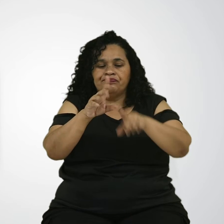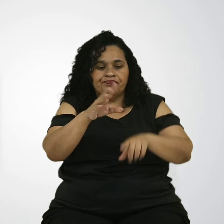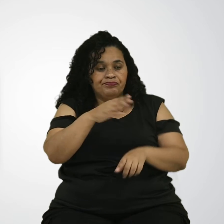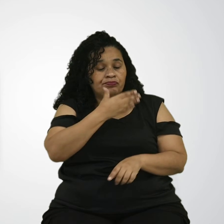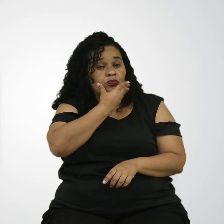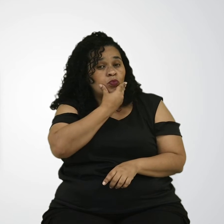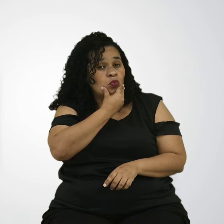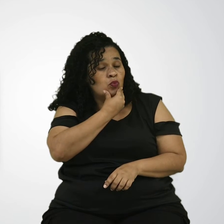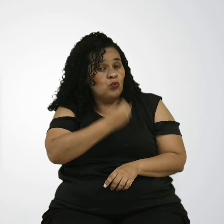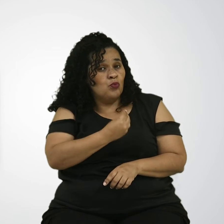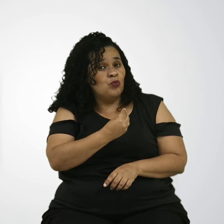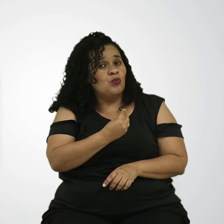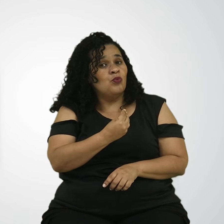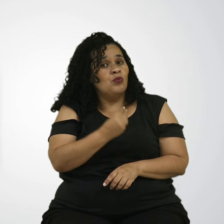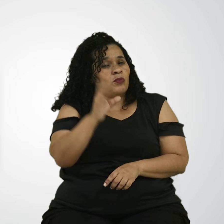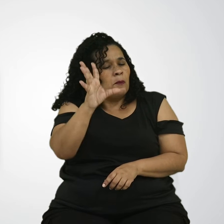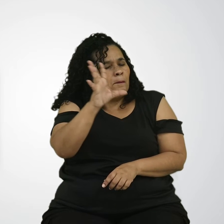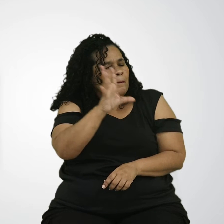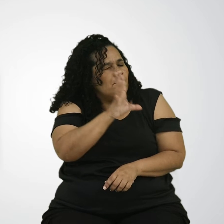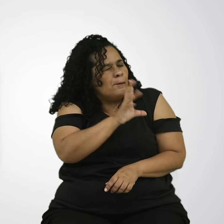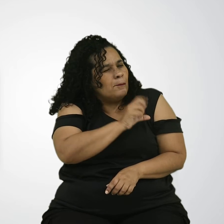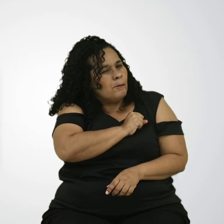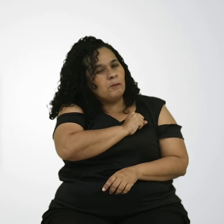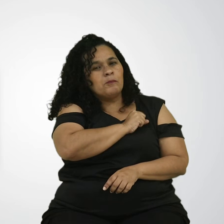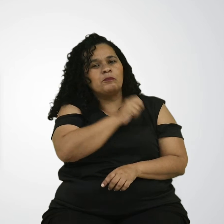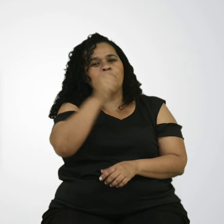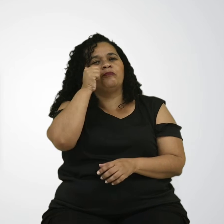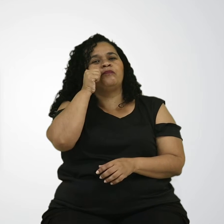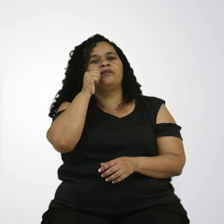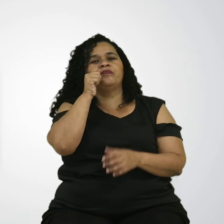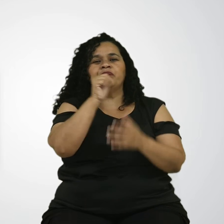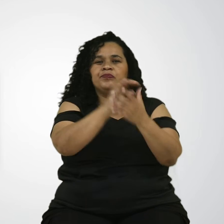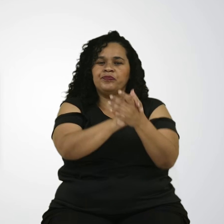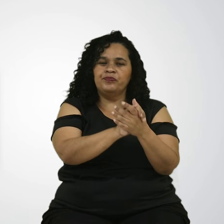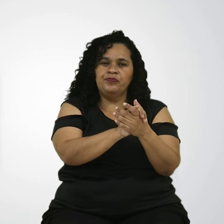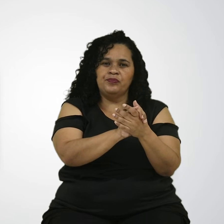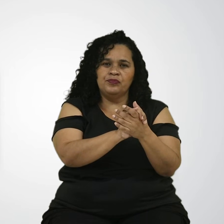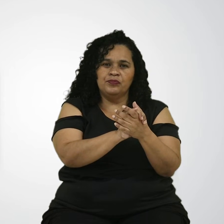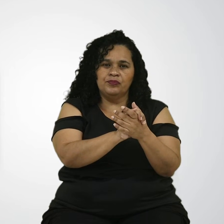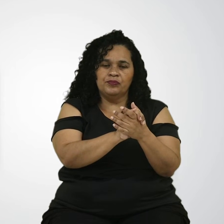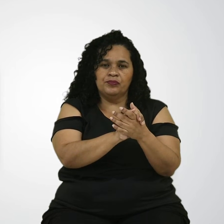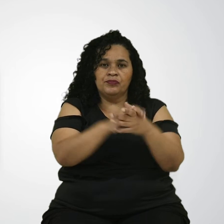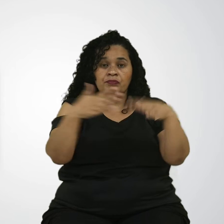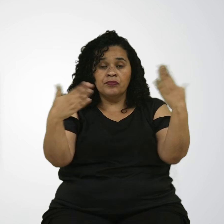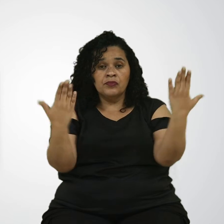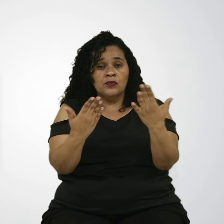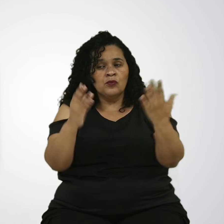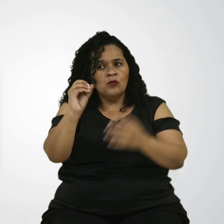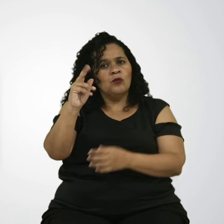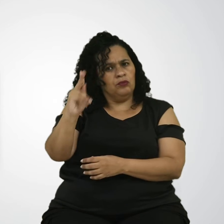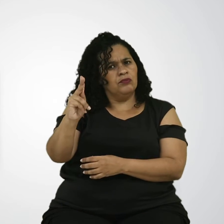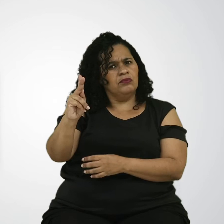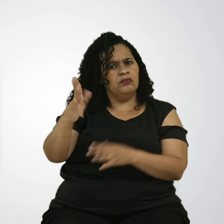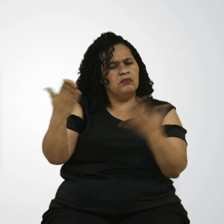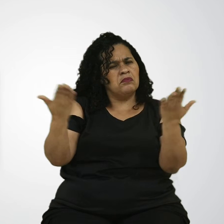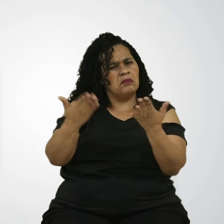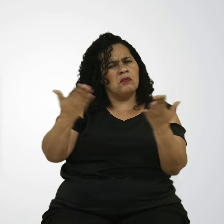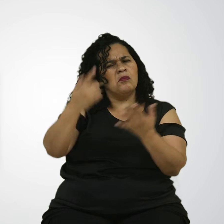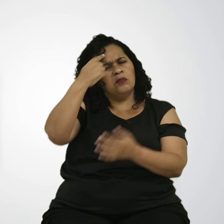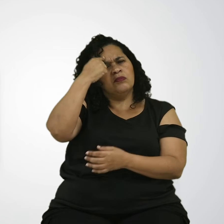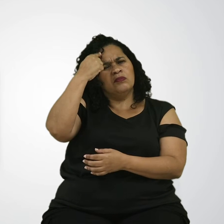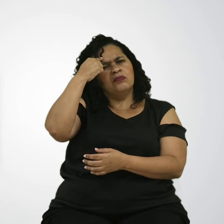diz o quê? Maridos, amem cada um a sua esposa. Né? Então, agora ok. Então, o que é